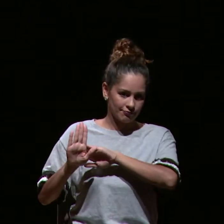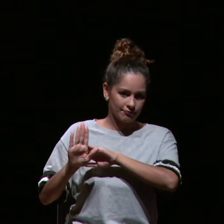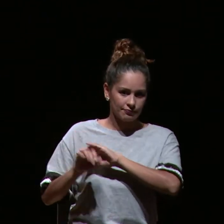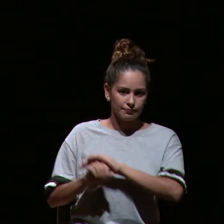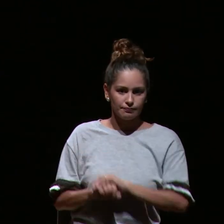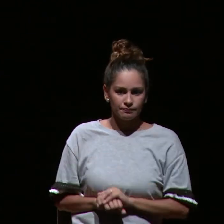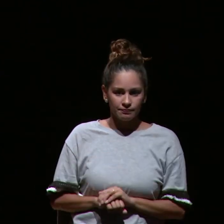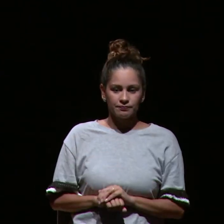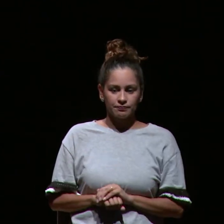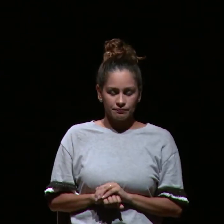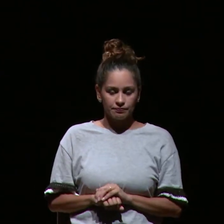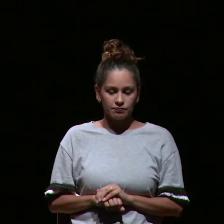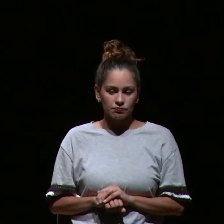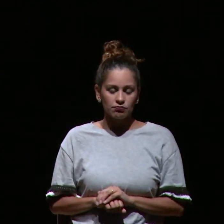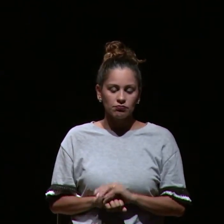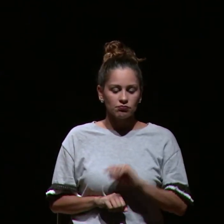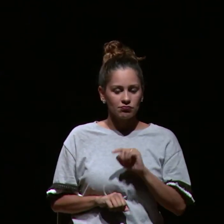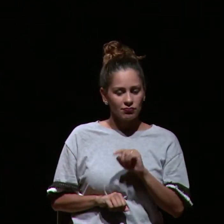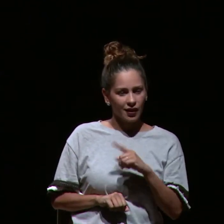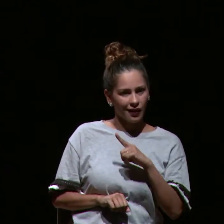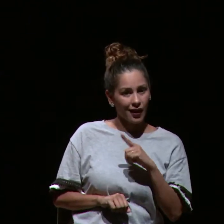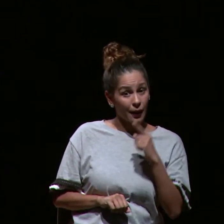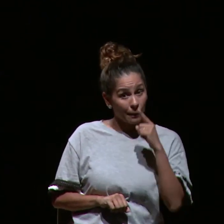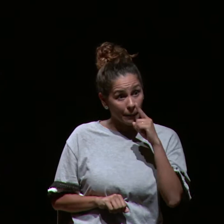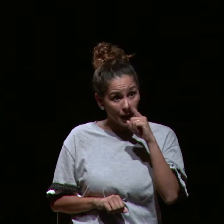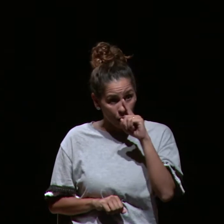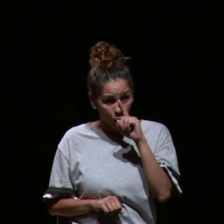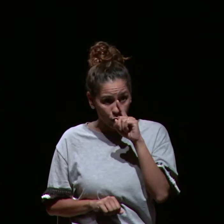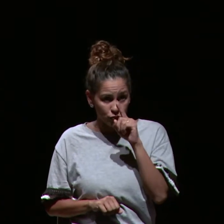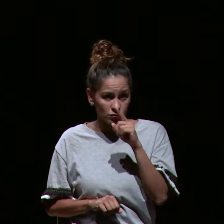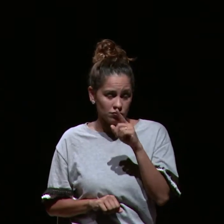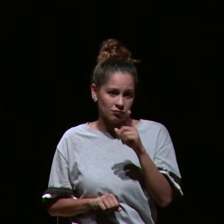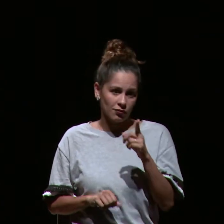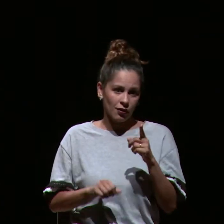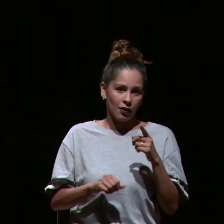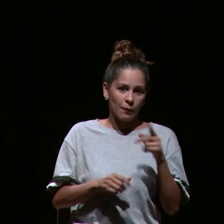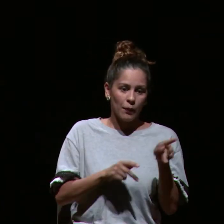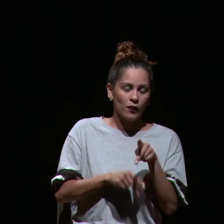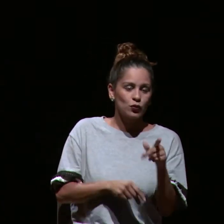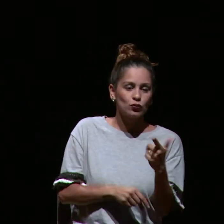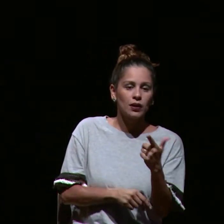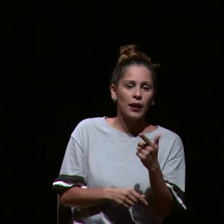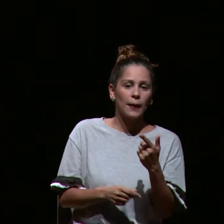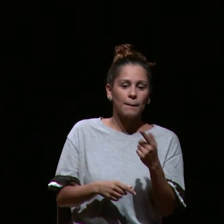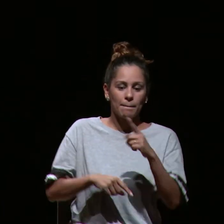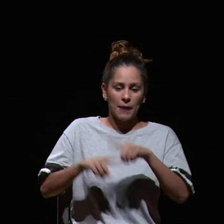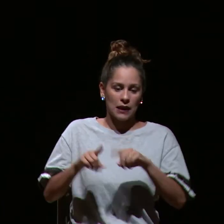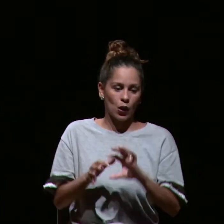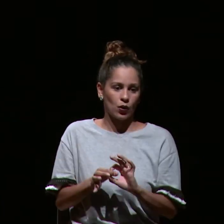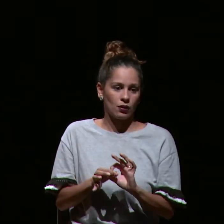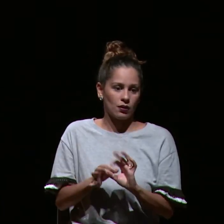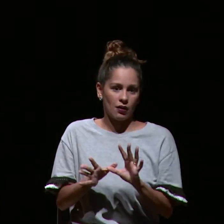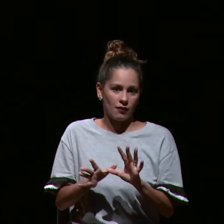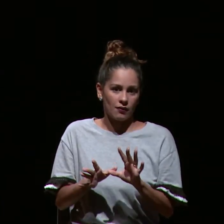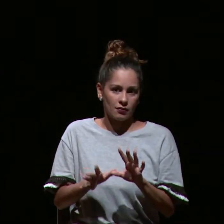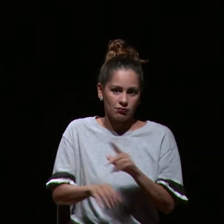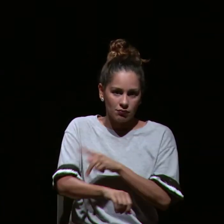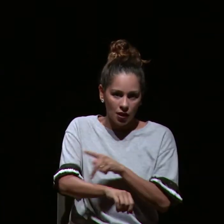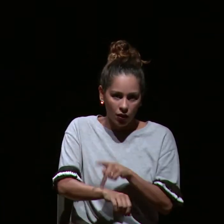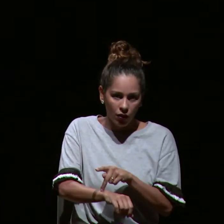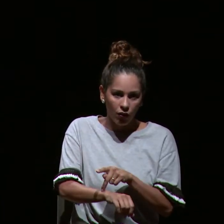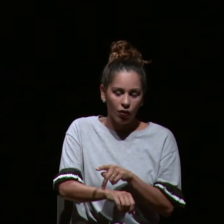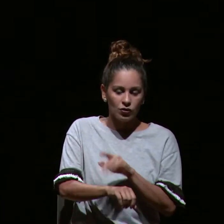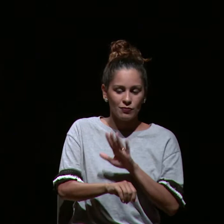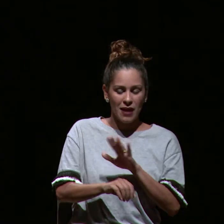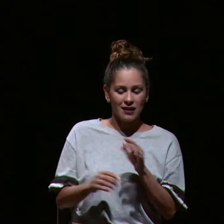isso oferece perigos aos professores dependentes de um material didático condicionante do pensamento, muitas vezes ligado aos interesses